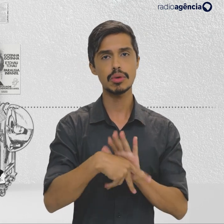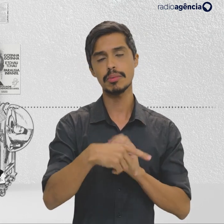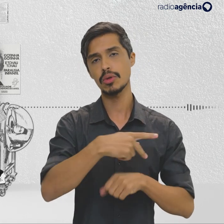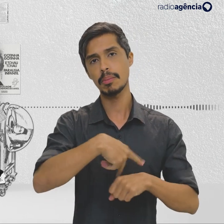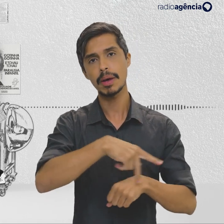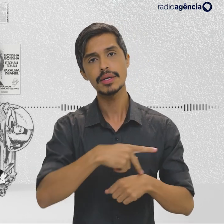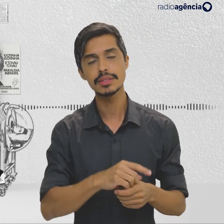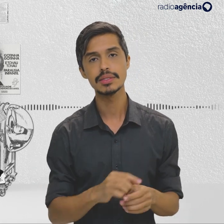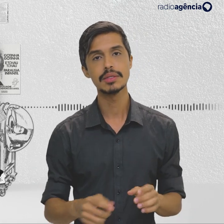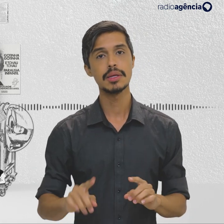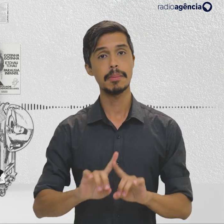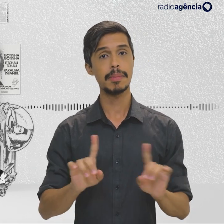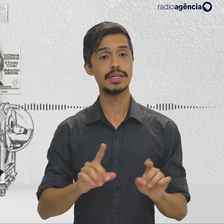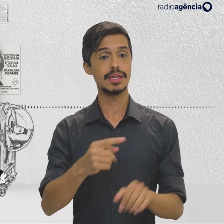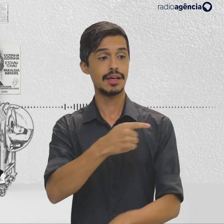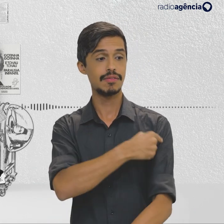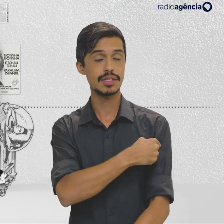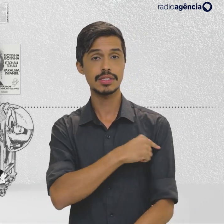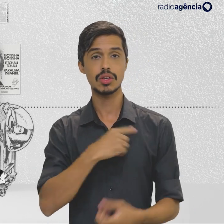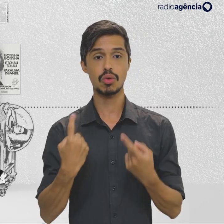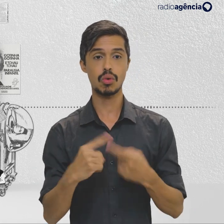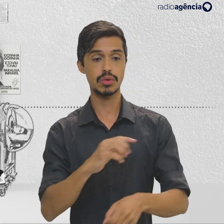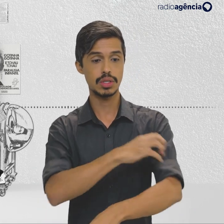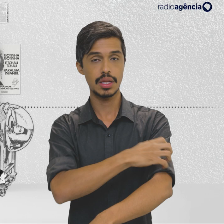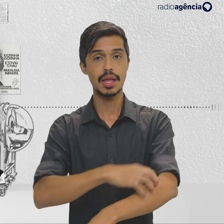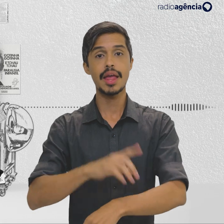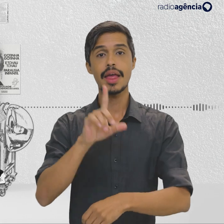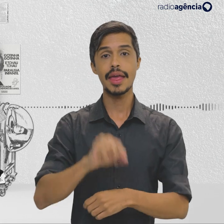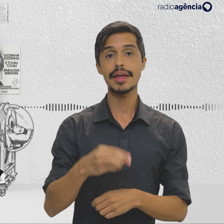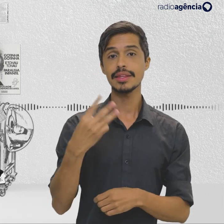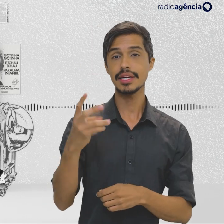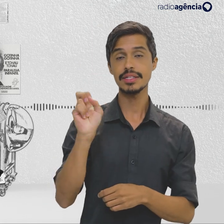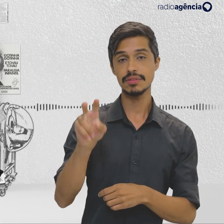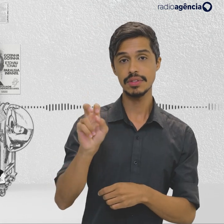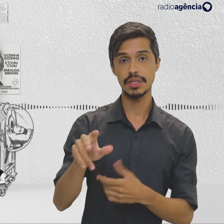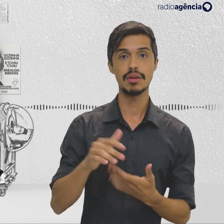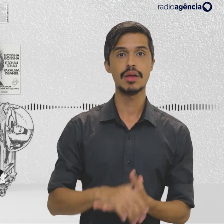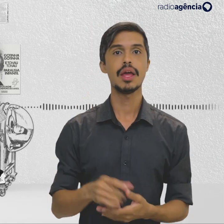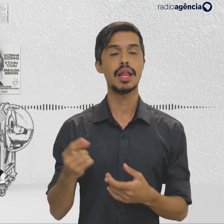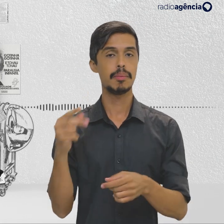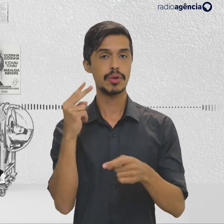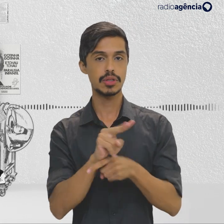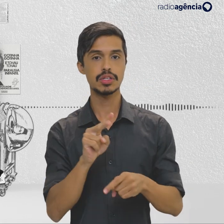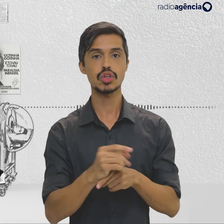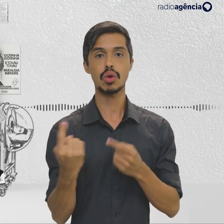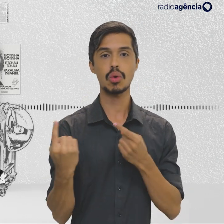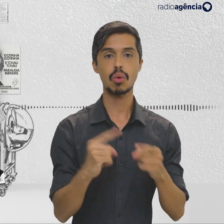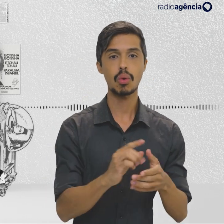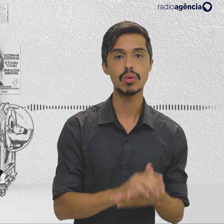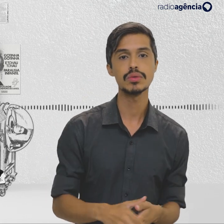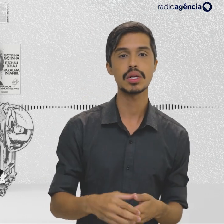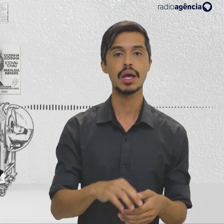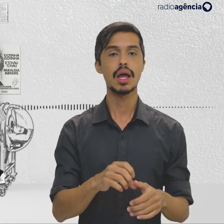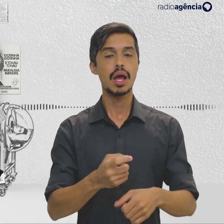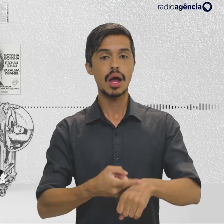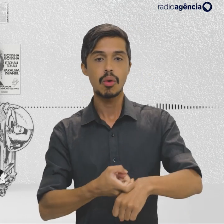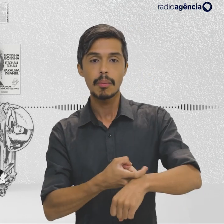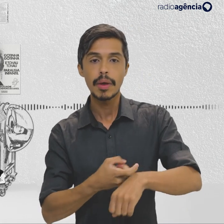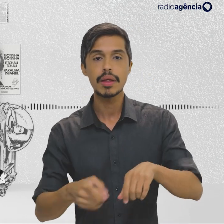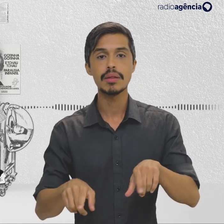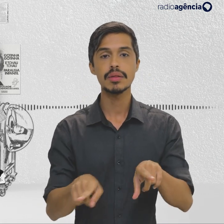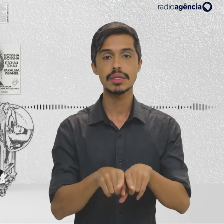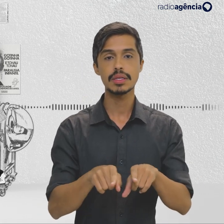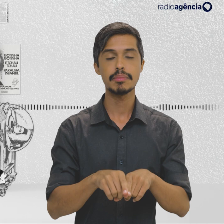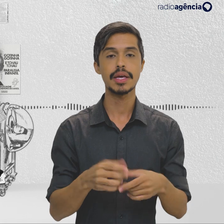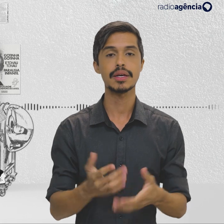nosso país a vacina contra o sarampo é a tríplice viral que também protege contra a rubéola e a cachumba como a gente falou